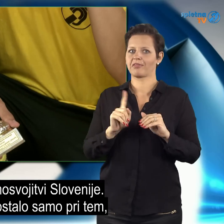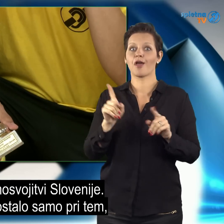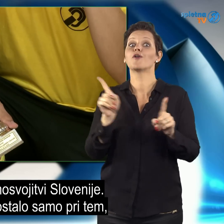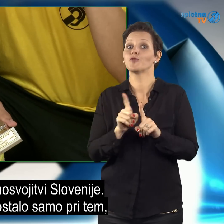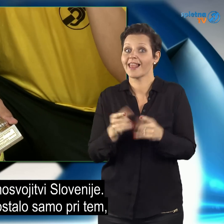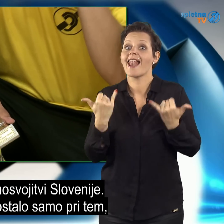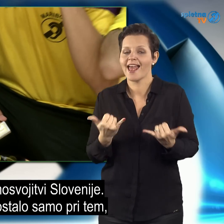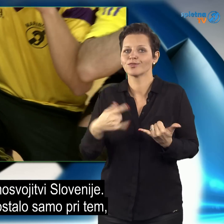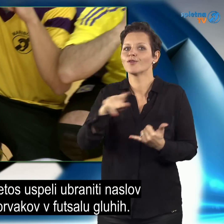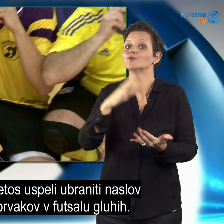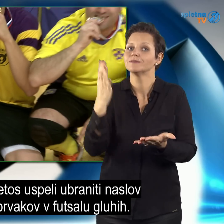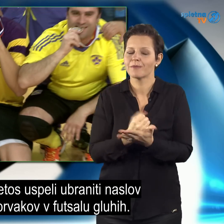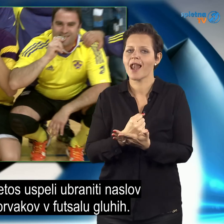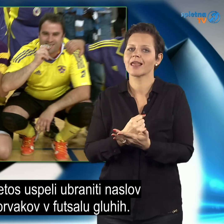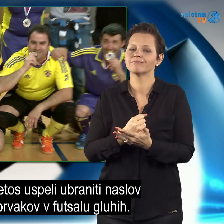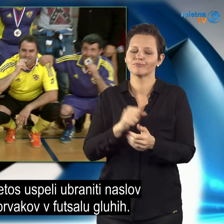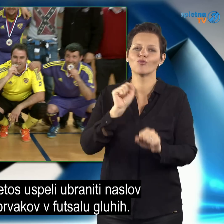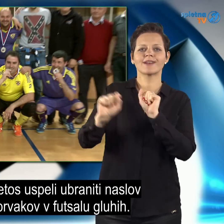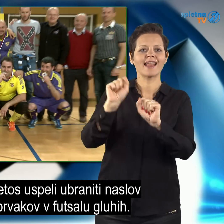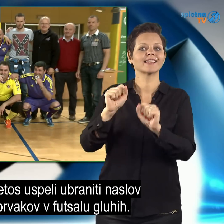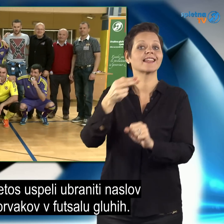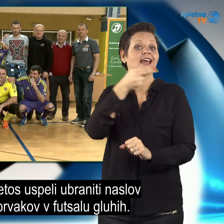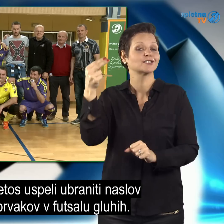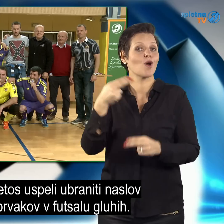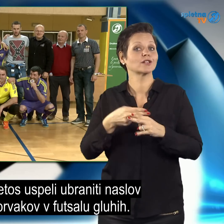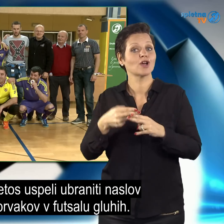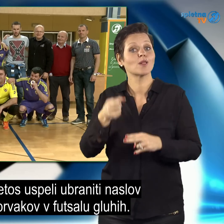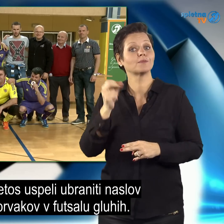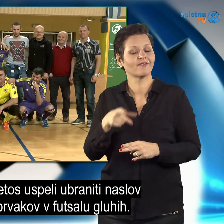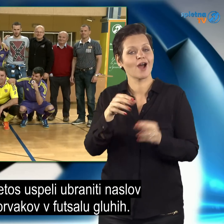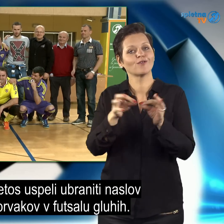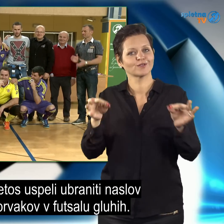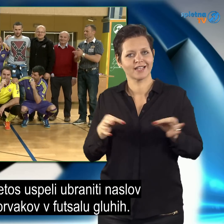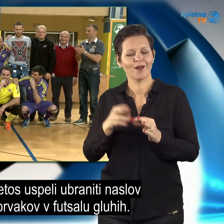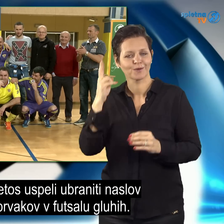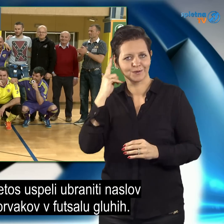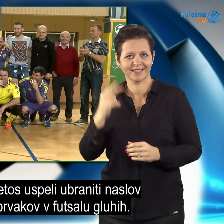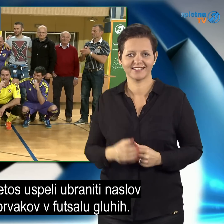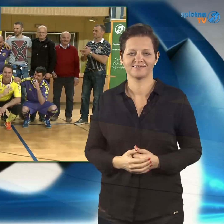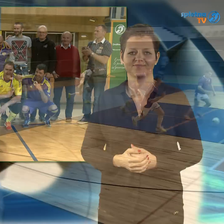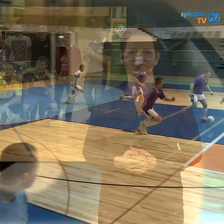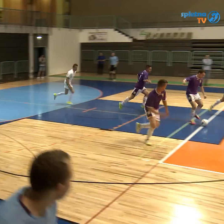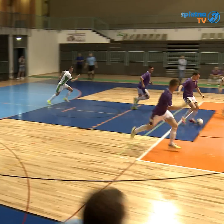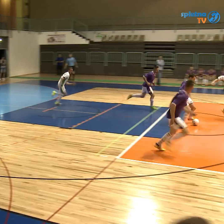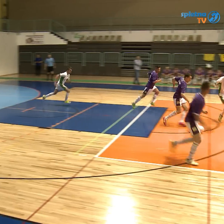In ni ostalo samo pri tem, saj so tudi letos uspeli ubraniti naslov državnih prvakov v futsalu gluhih.